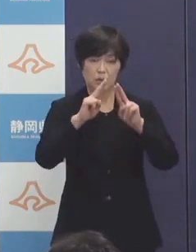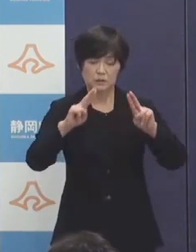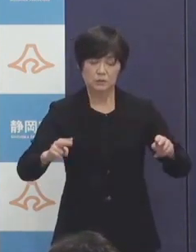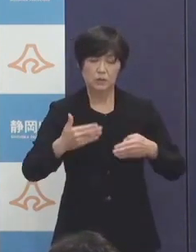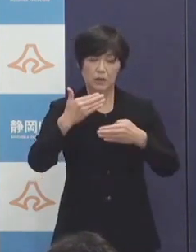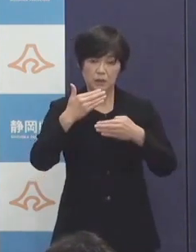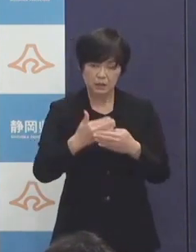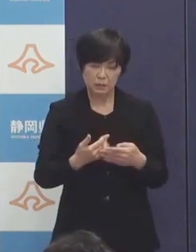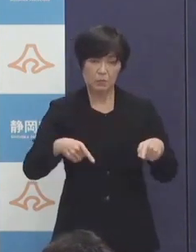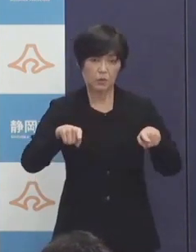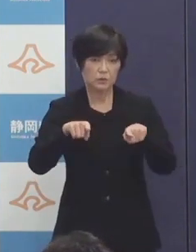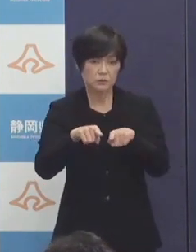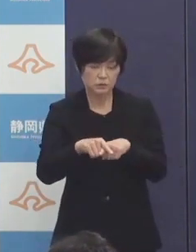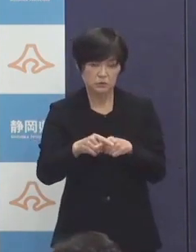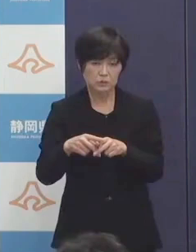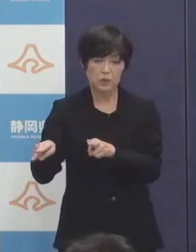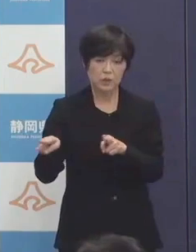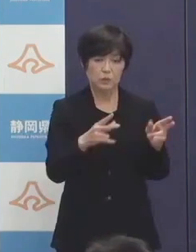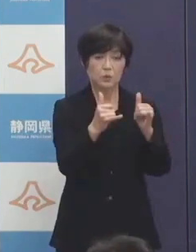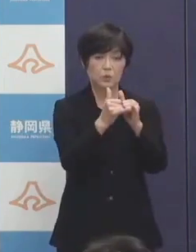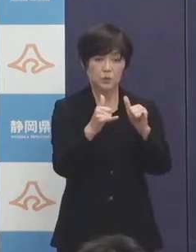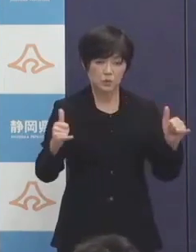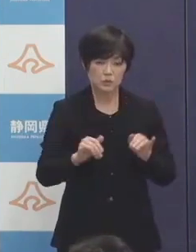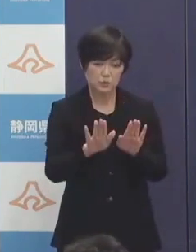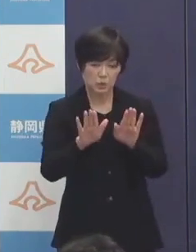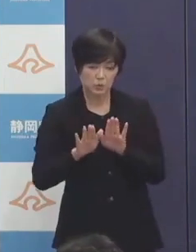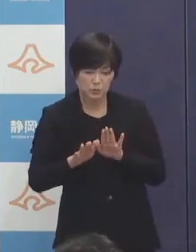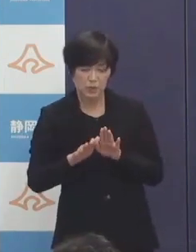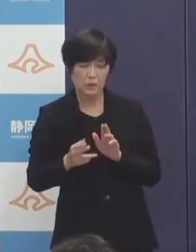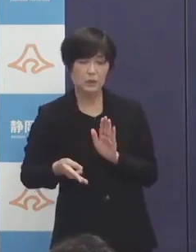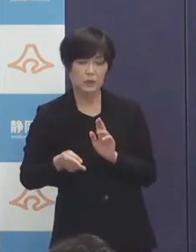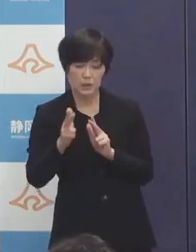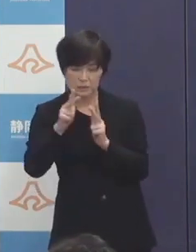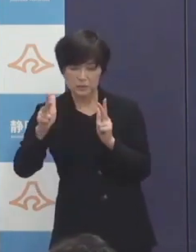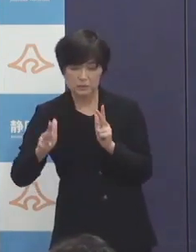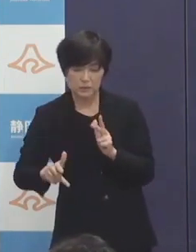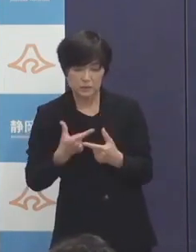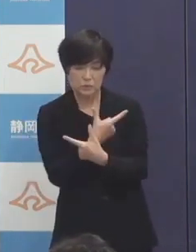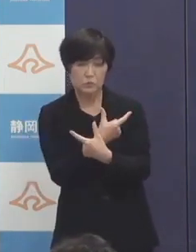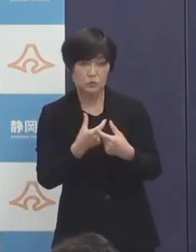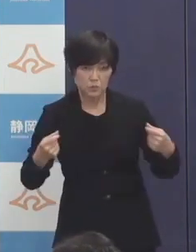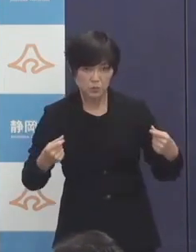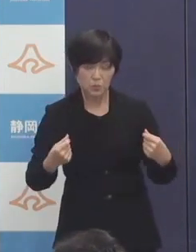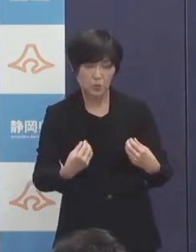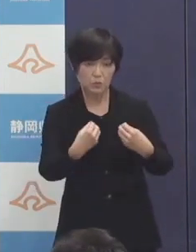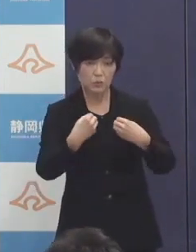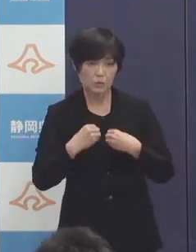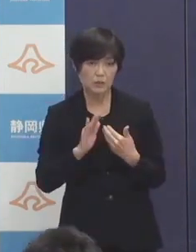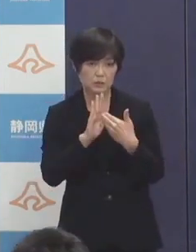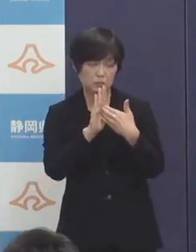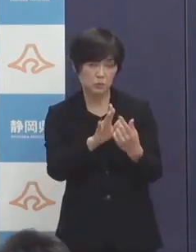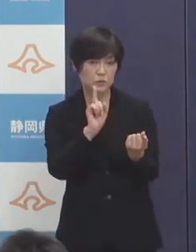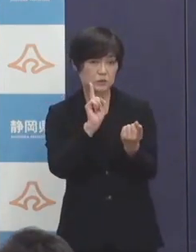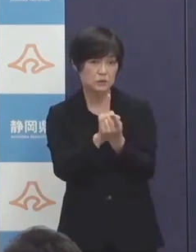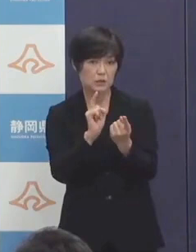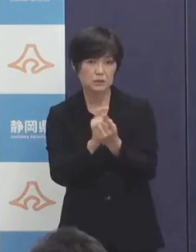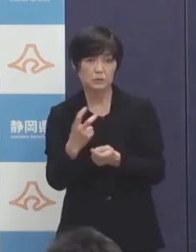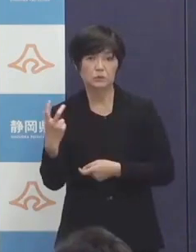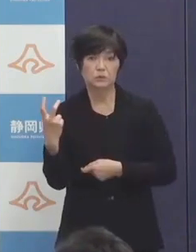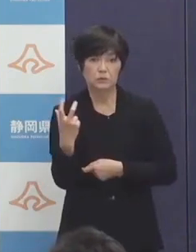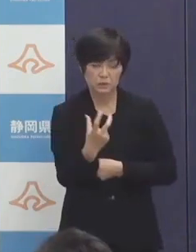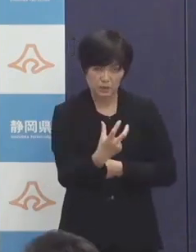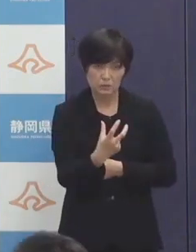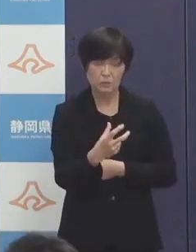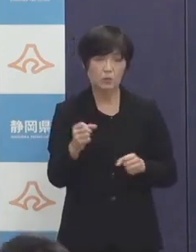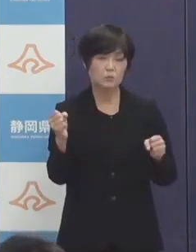となりまして、旅行者と受け入れ施設双方の感染防止対策の徹底と本県観光